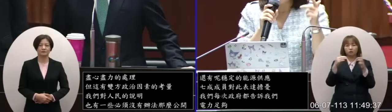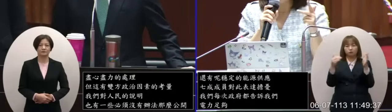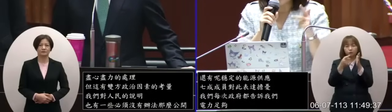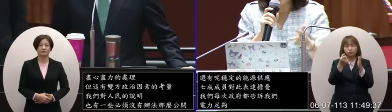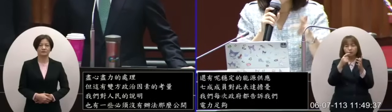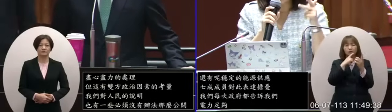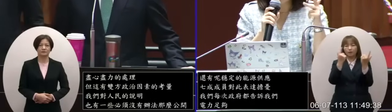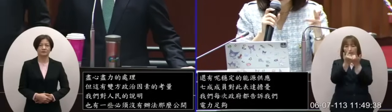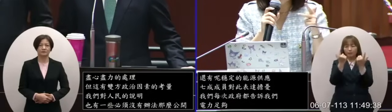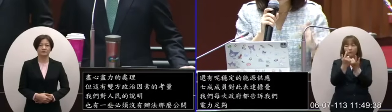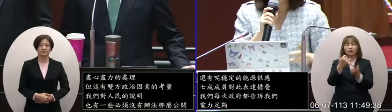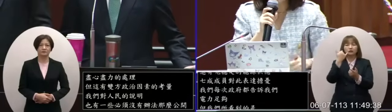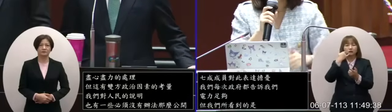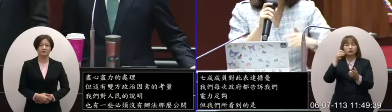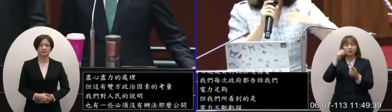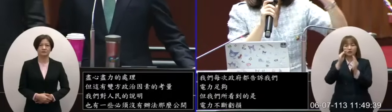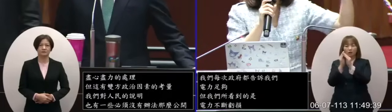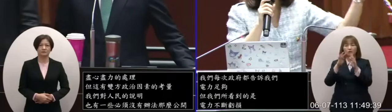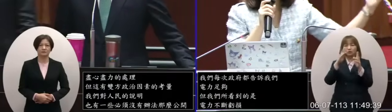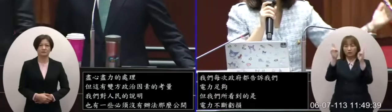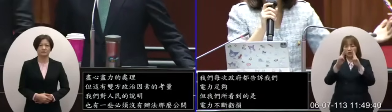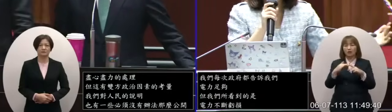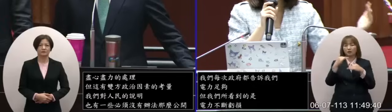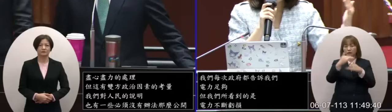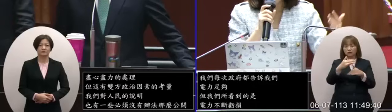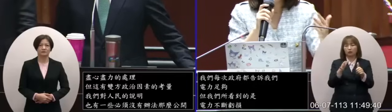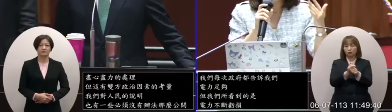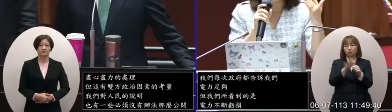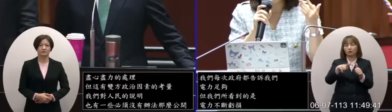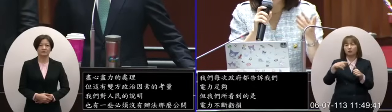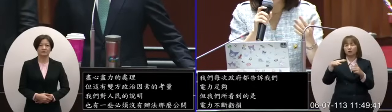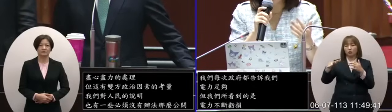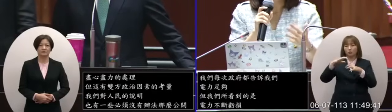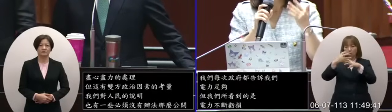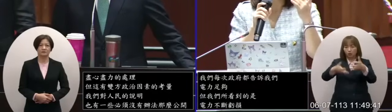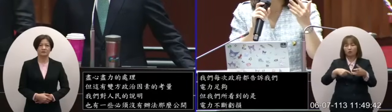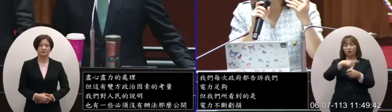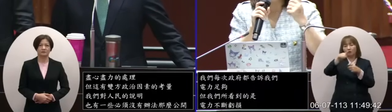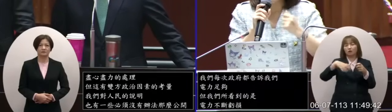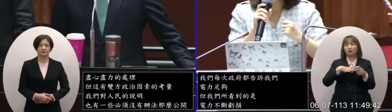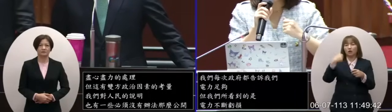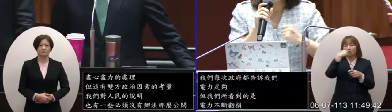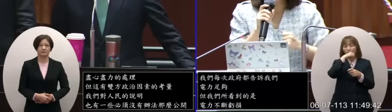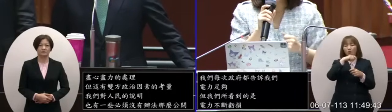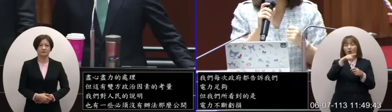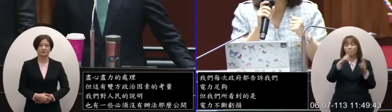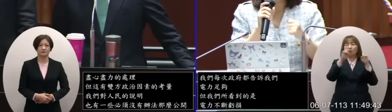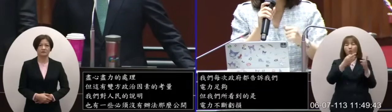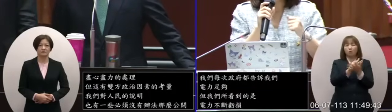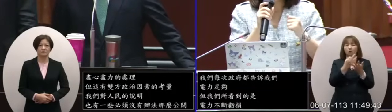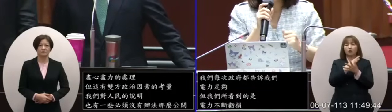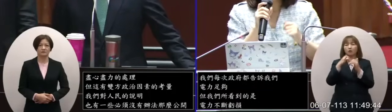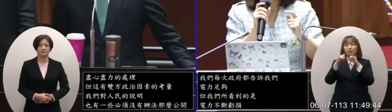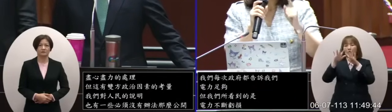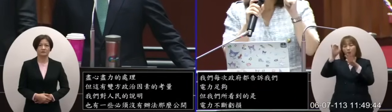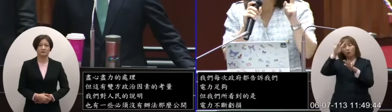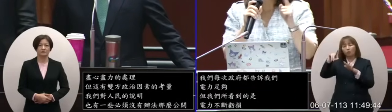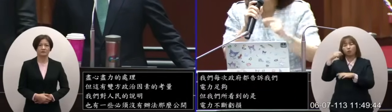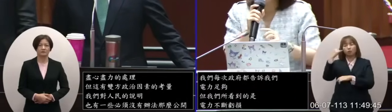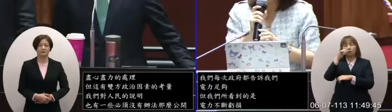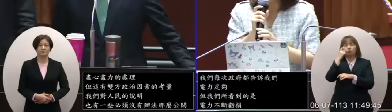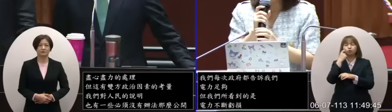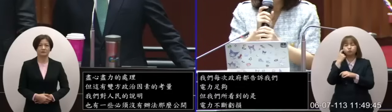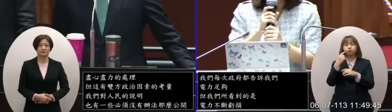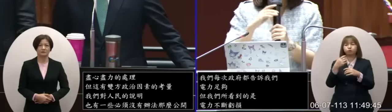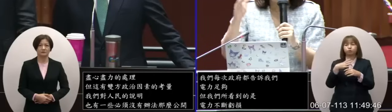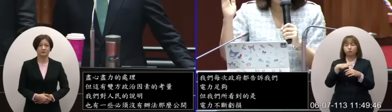点北北基要大限电，全世界都知道台湾的电不够，只有民进党政府装睡睡不着。现